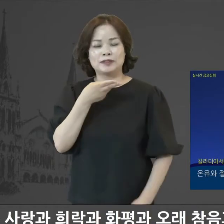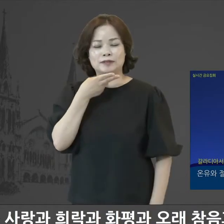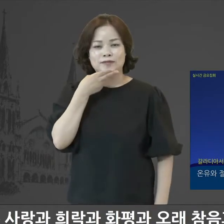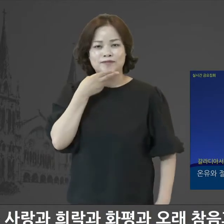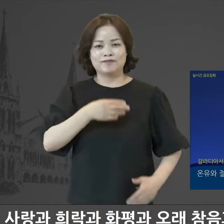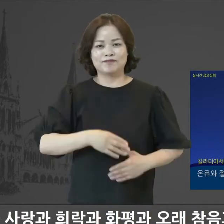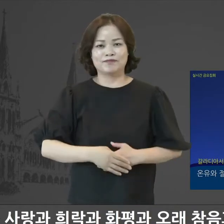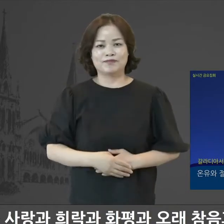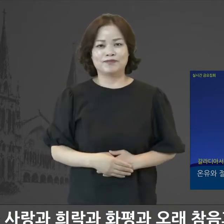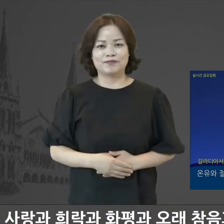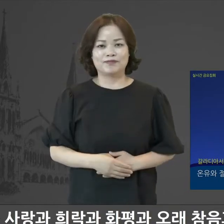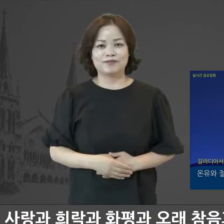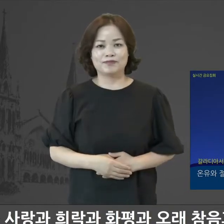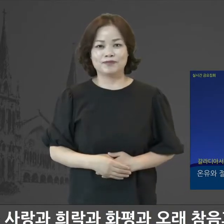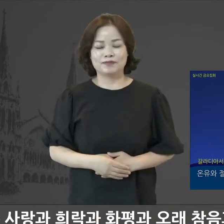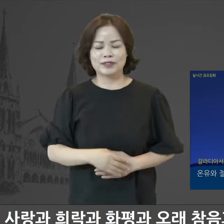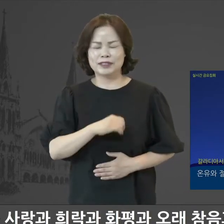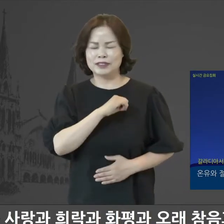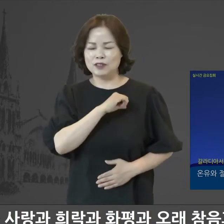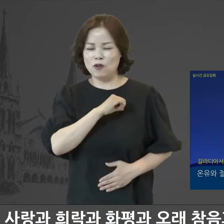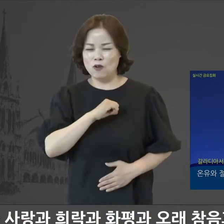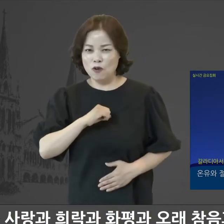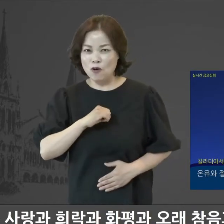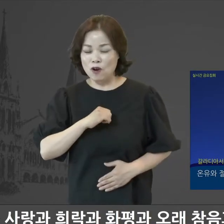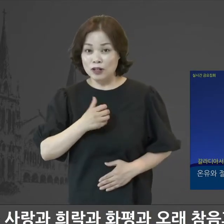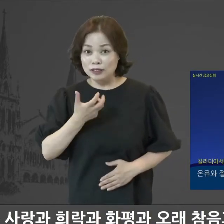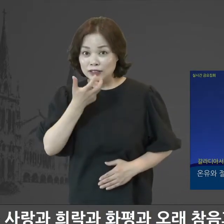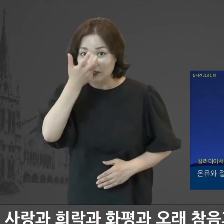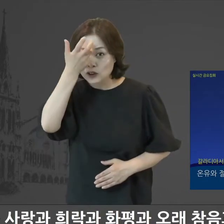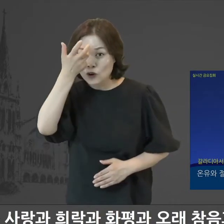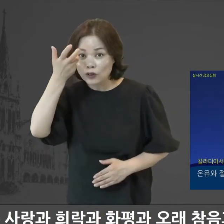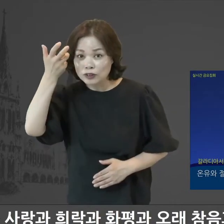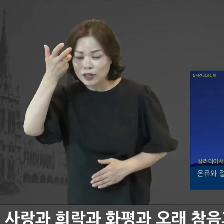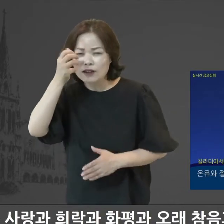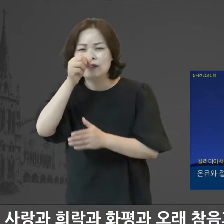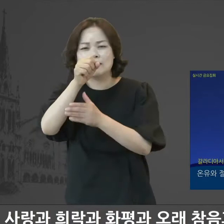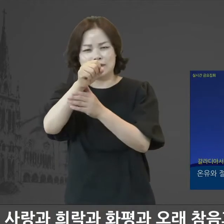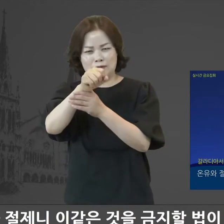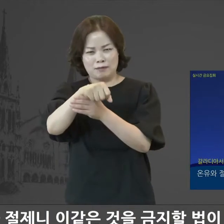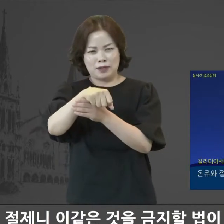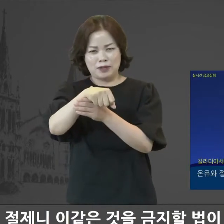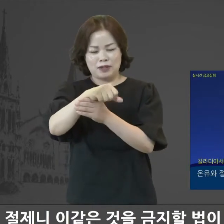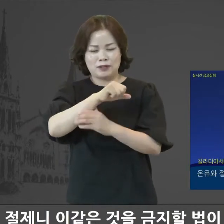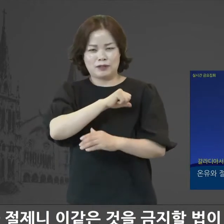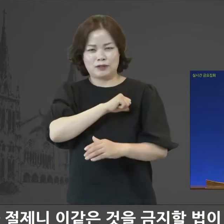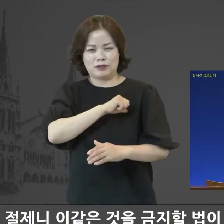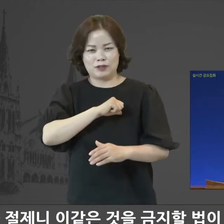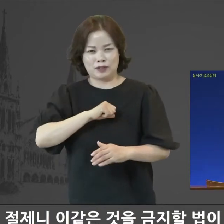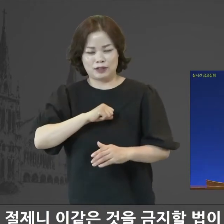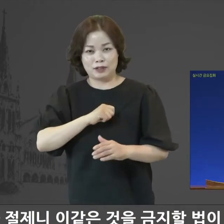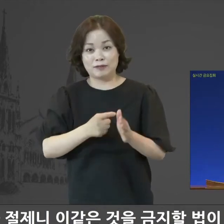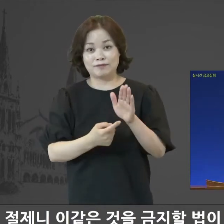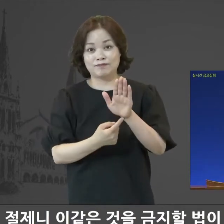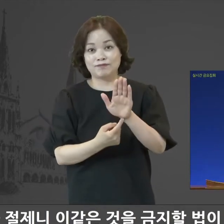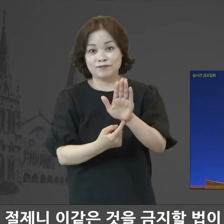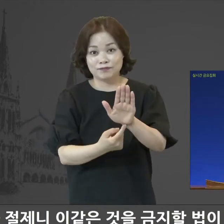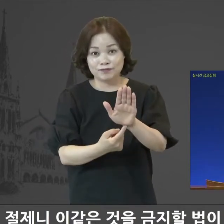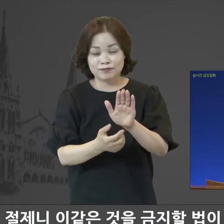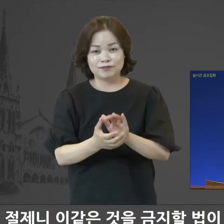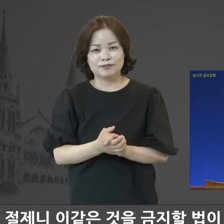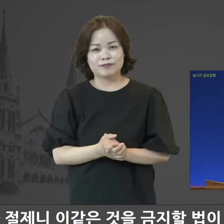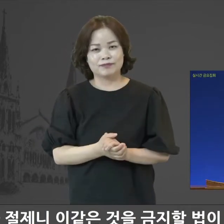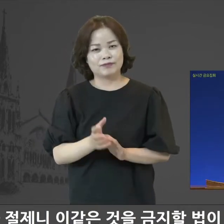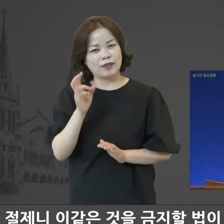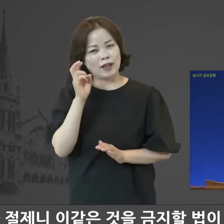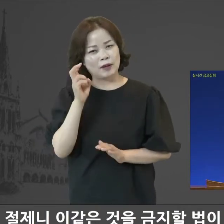없느니라. 요 절제, 성령의 열매로서 절제 나타나죠.